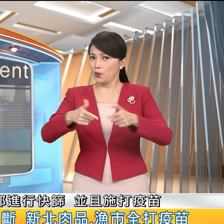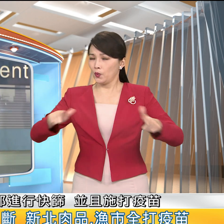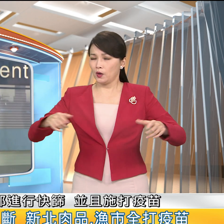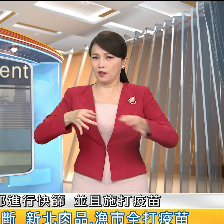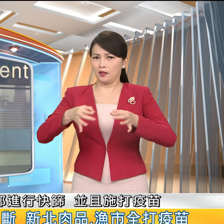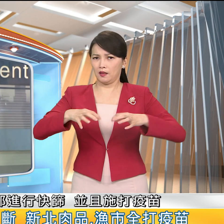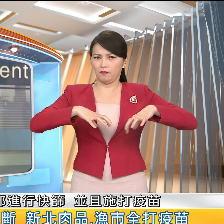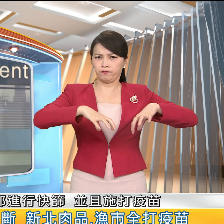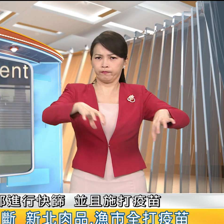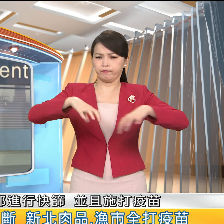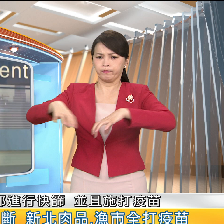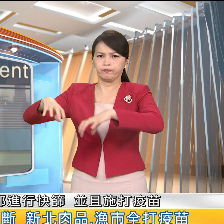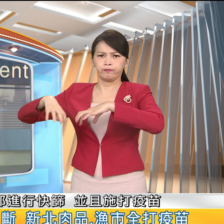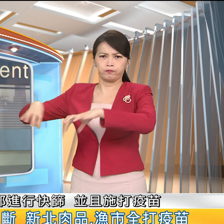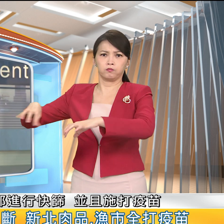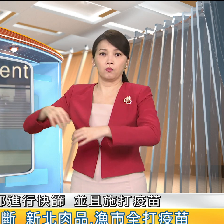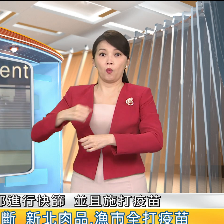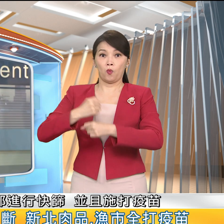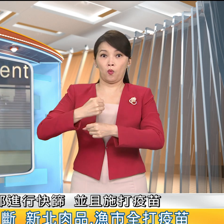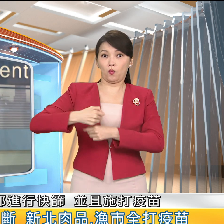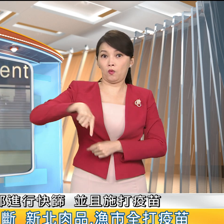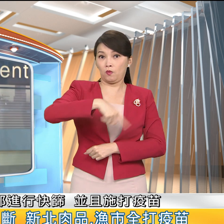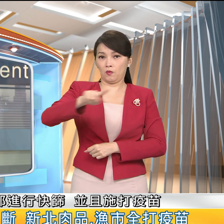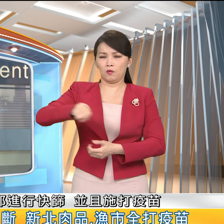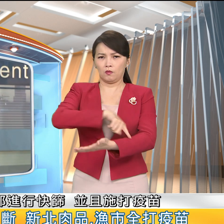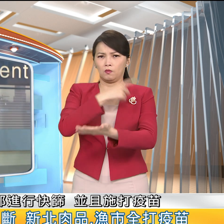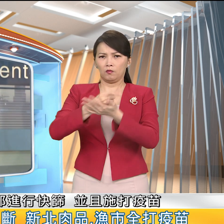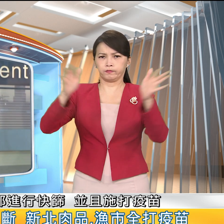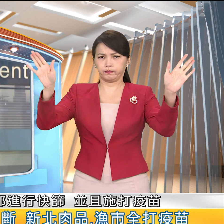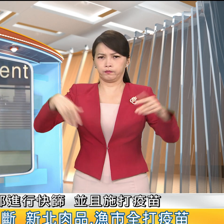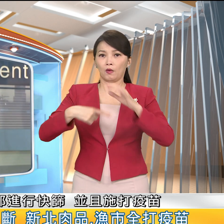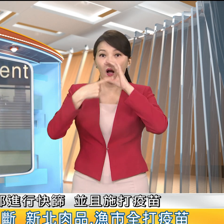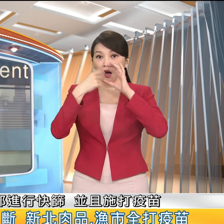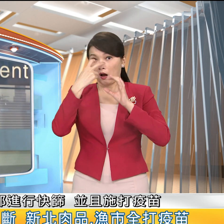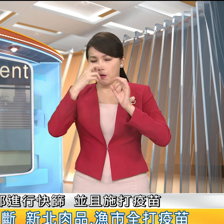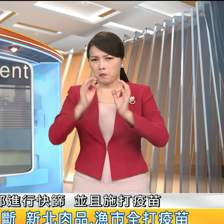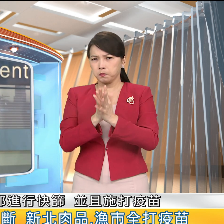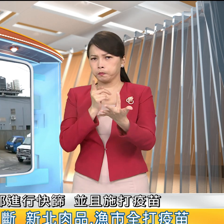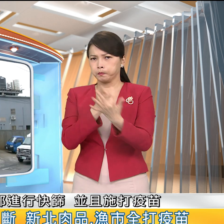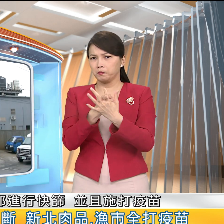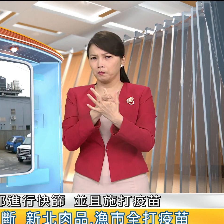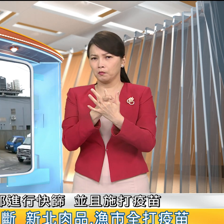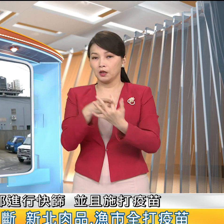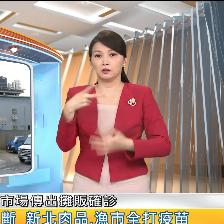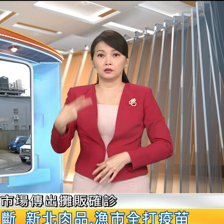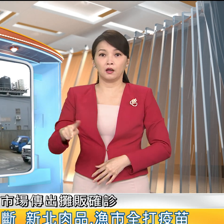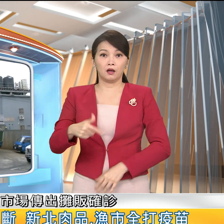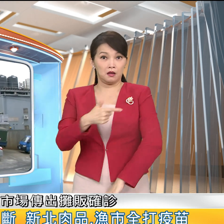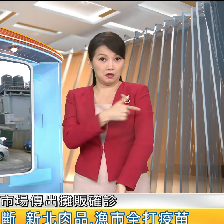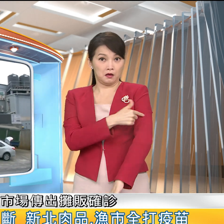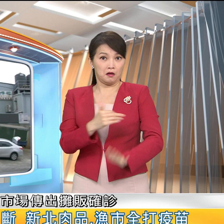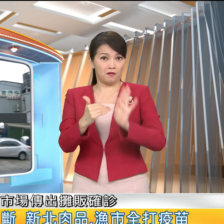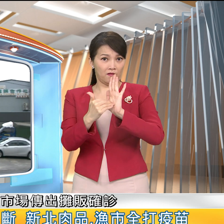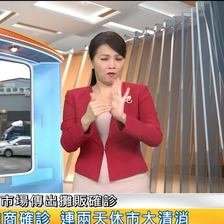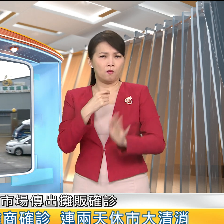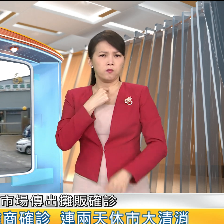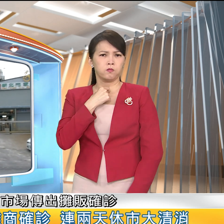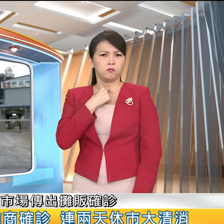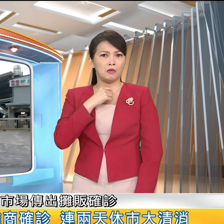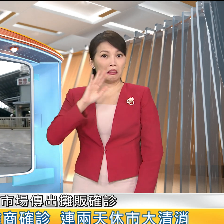市场全部进行快筛，并且施打疫苗。不过芦洲却有市场传